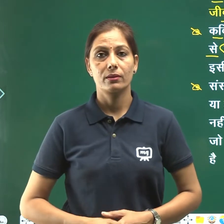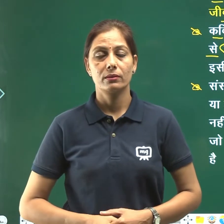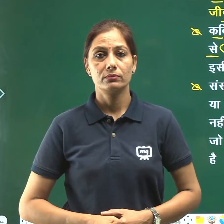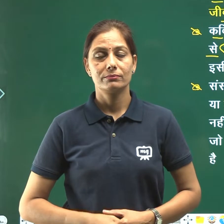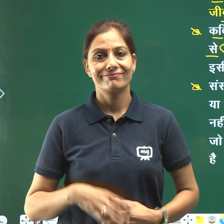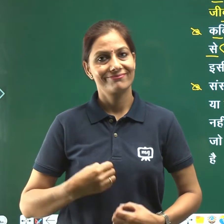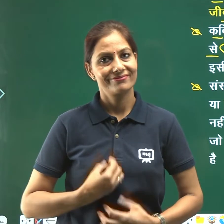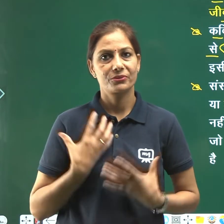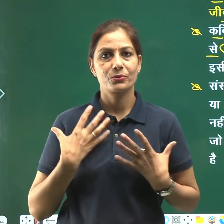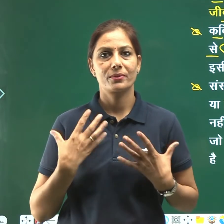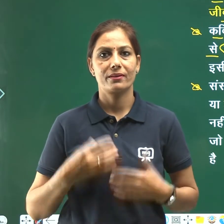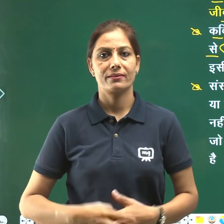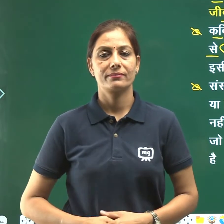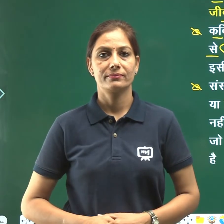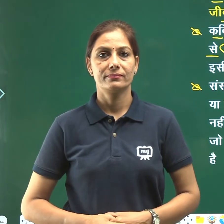प्रसन्न भी है।